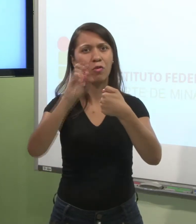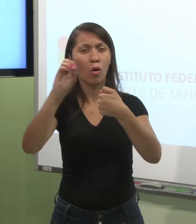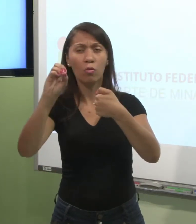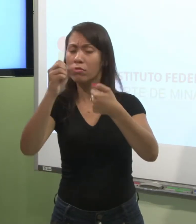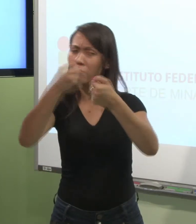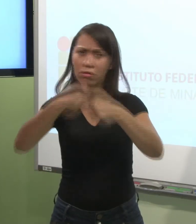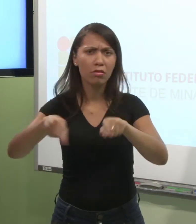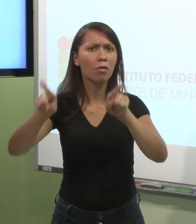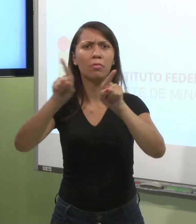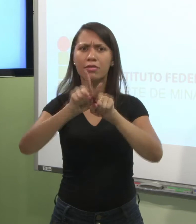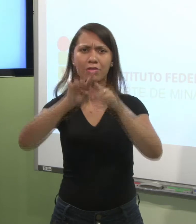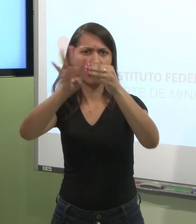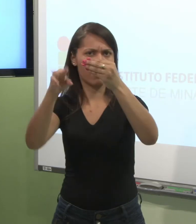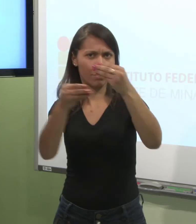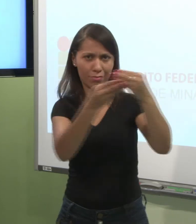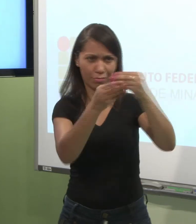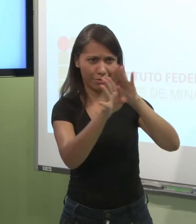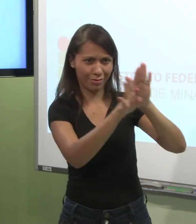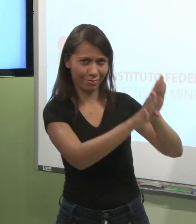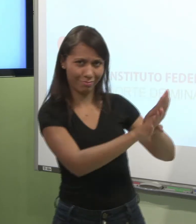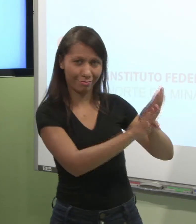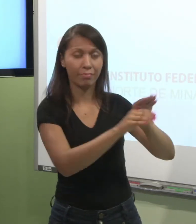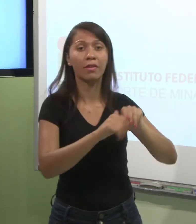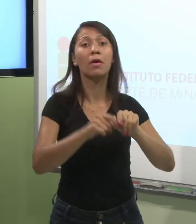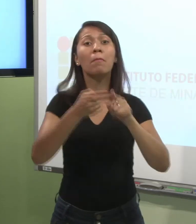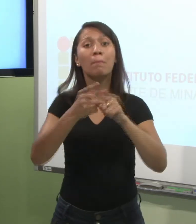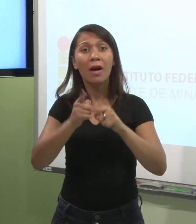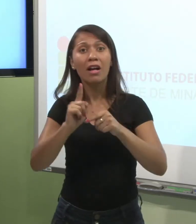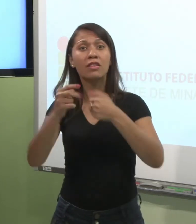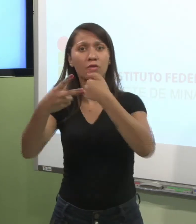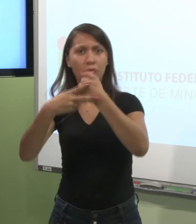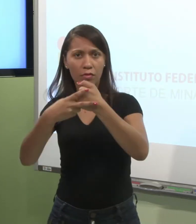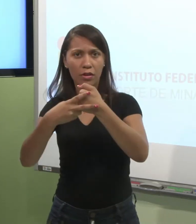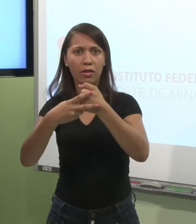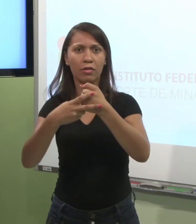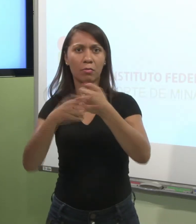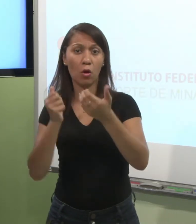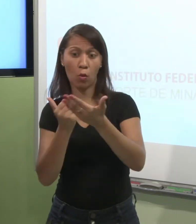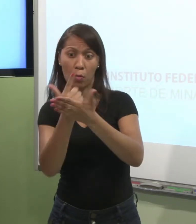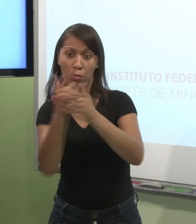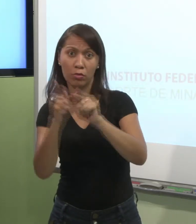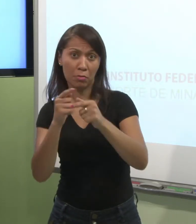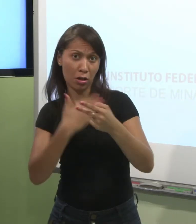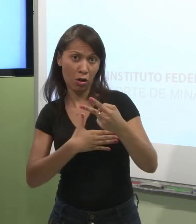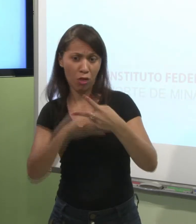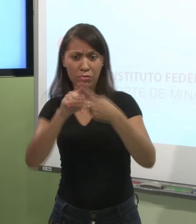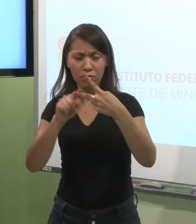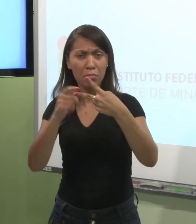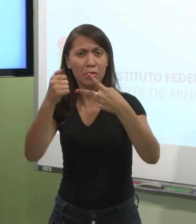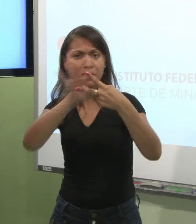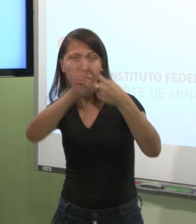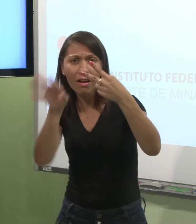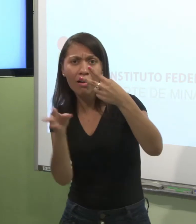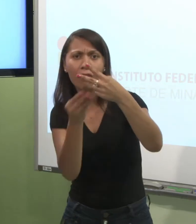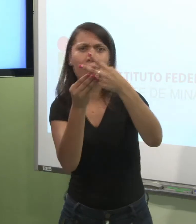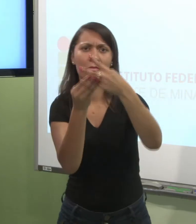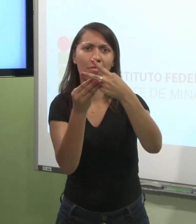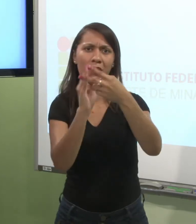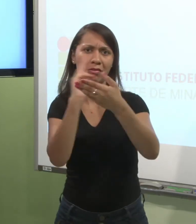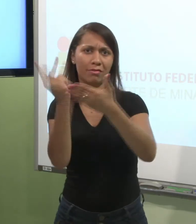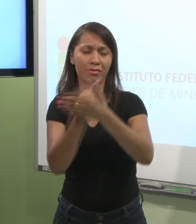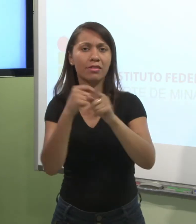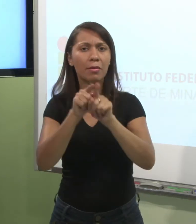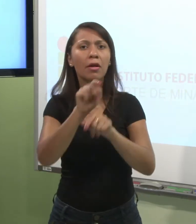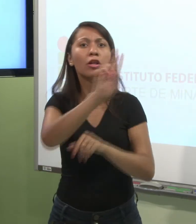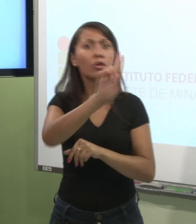de complemento. Já os verbos comprou e gosto precisam de complemento. Da mesma forma, ocorre com